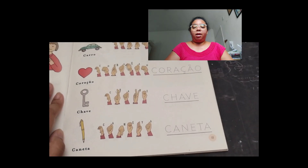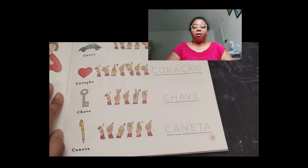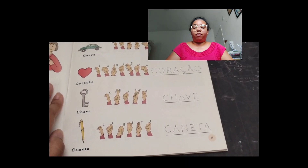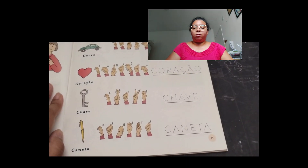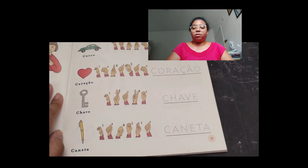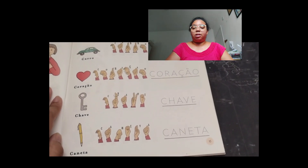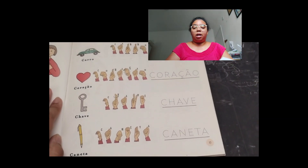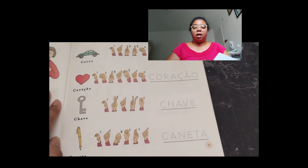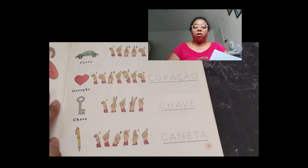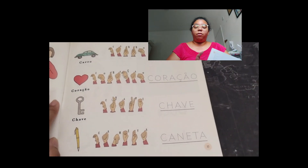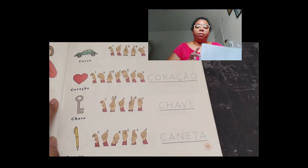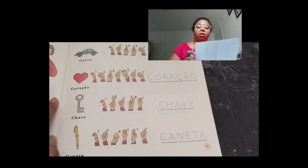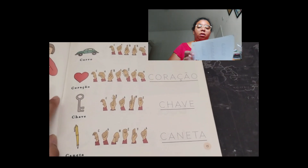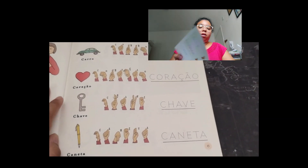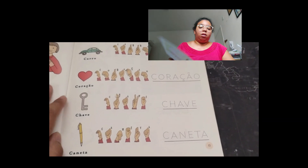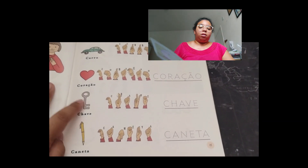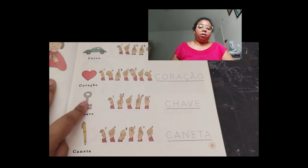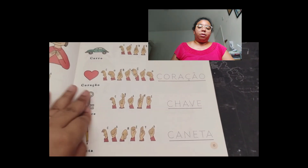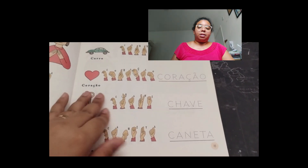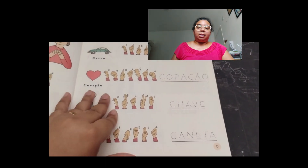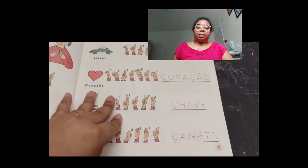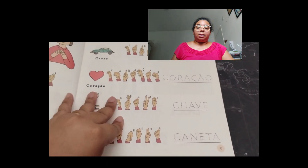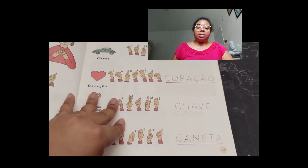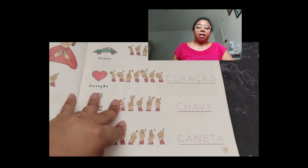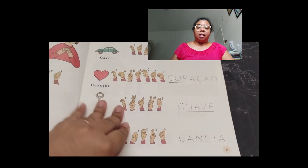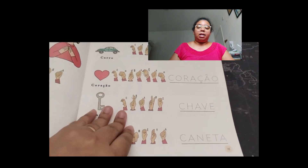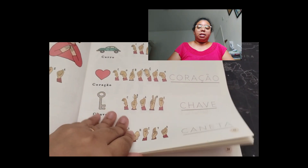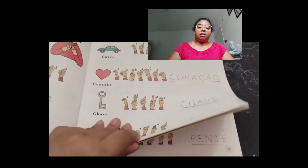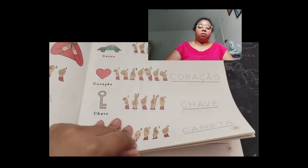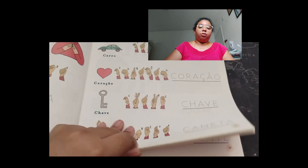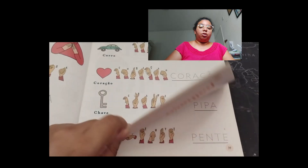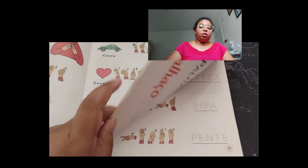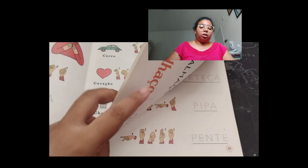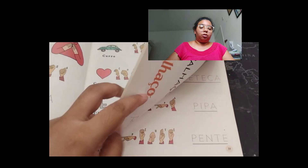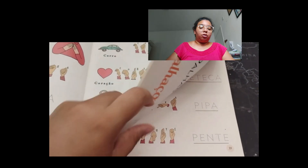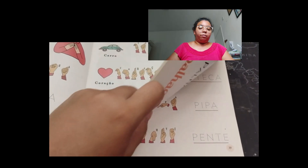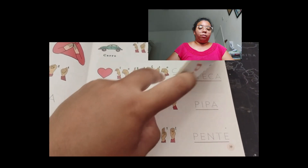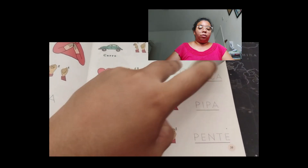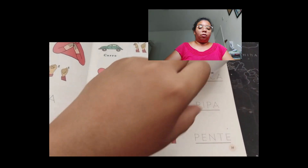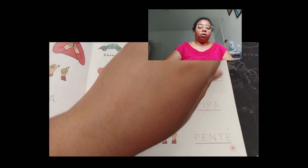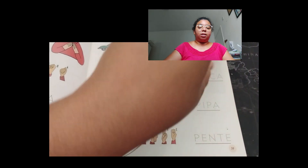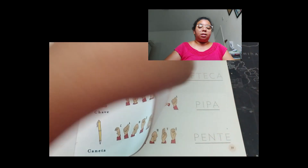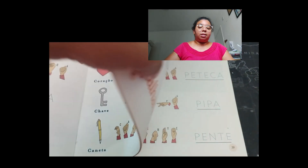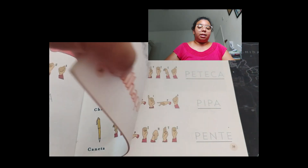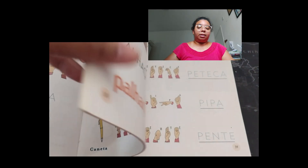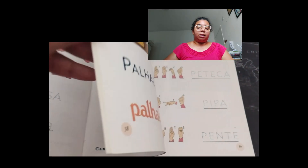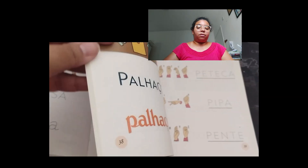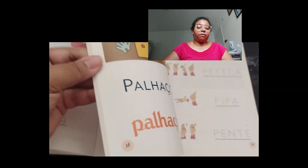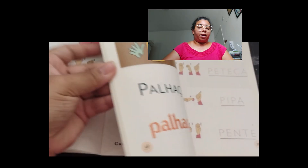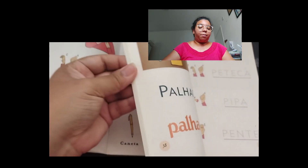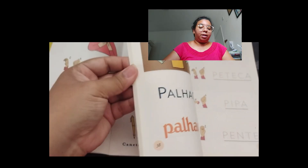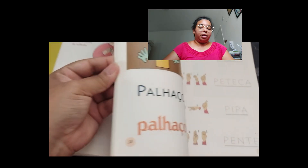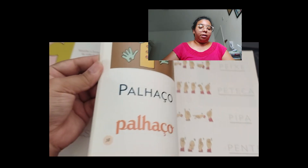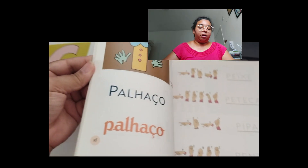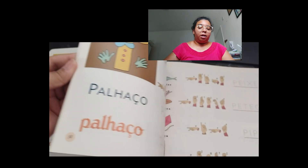faz o sinal, depois a letra C e assim por diante. Todas as letras você vai aprender